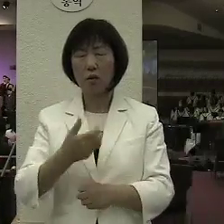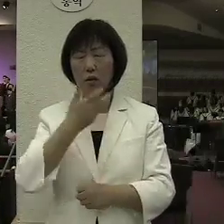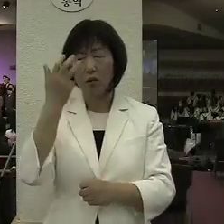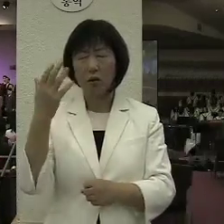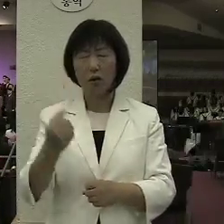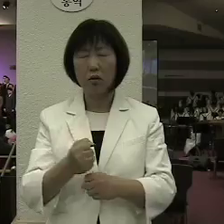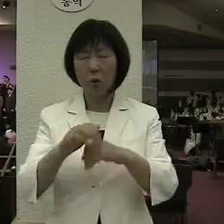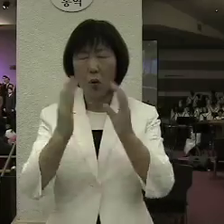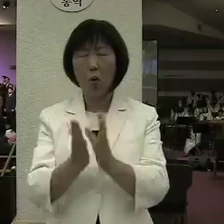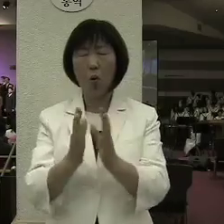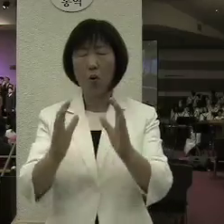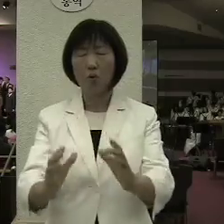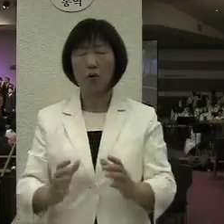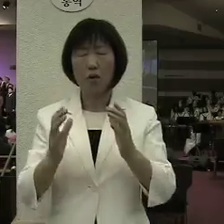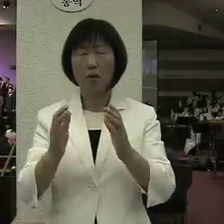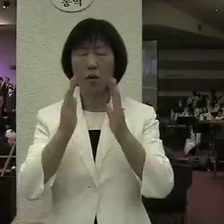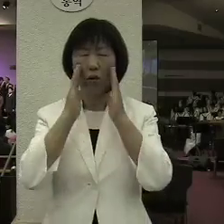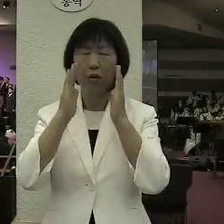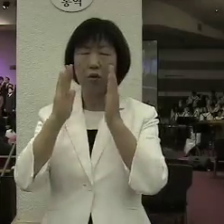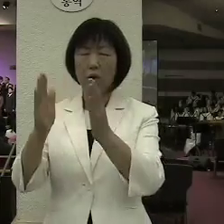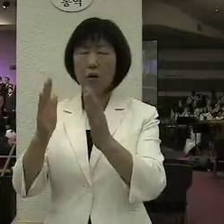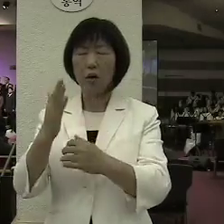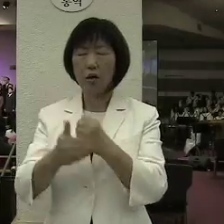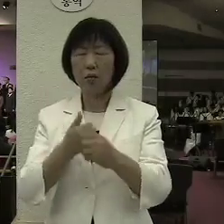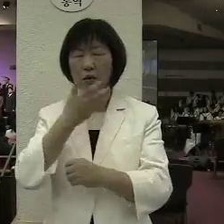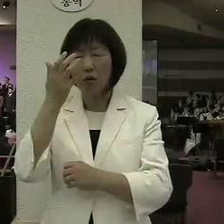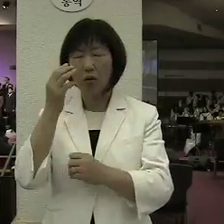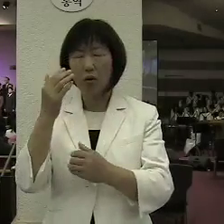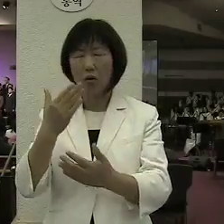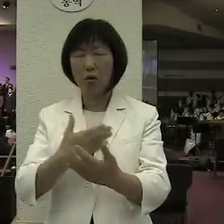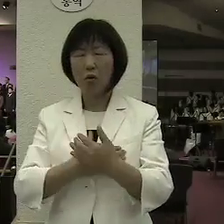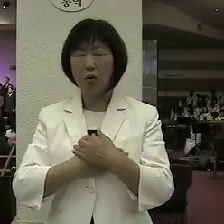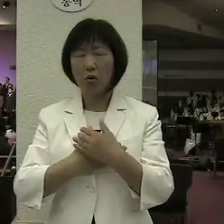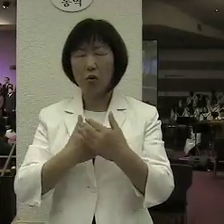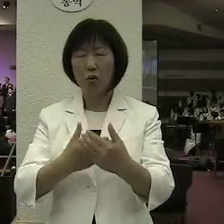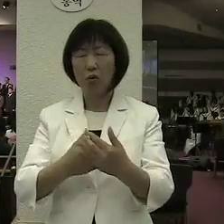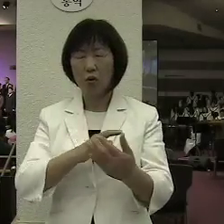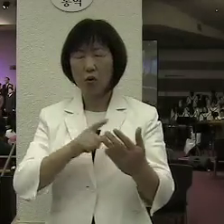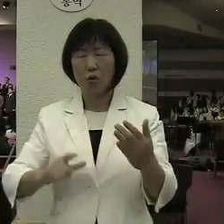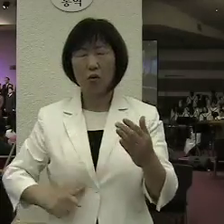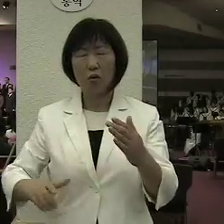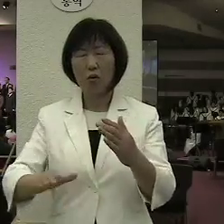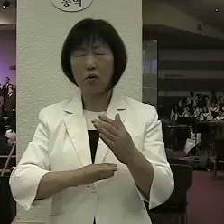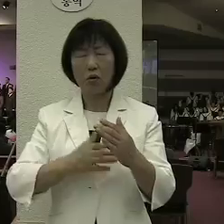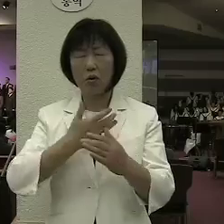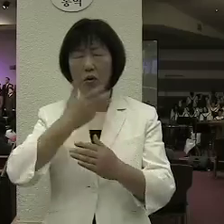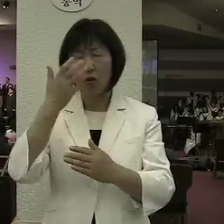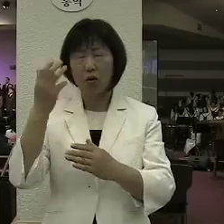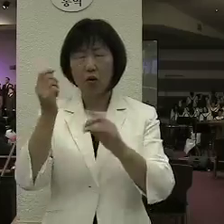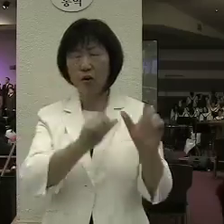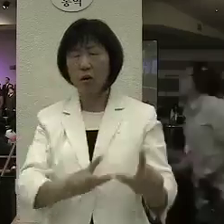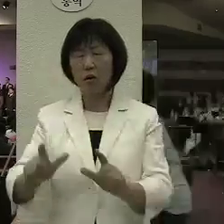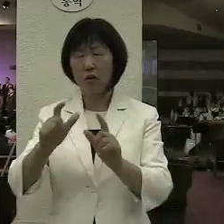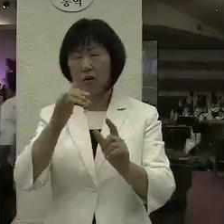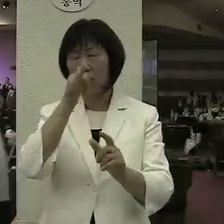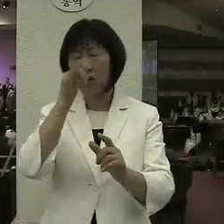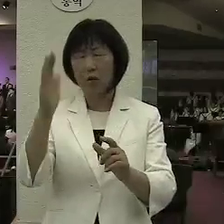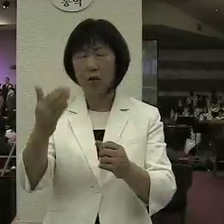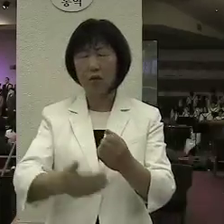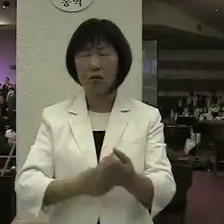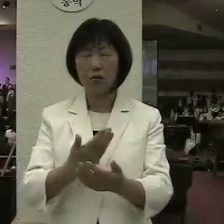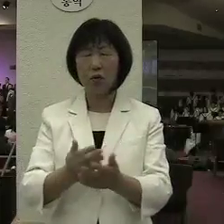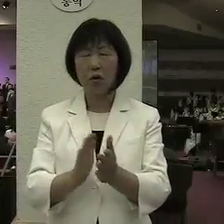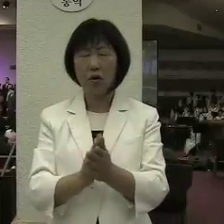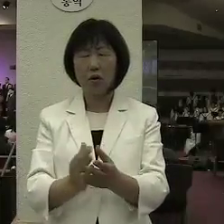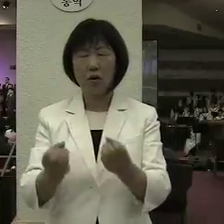담대하게 그 예수 그리스도 이름으로 기도할 수 있는 저희들 모두가 되게 하여 주시옵소서. 기도로 승리하게 하여 주시옵소서.